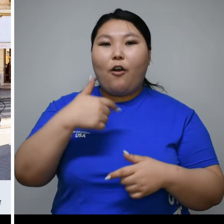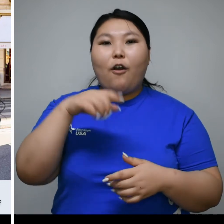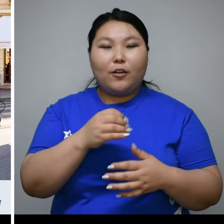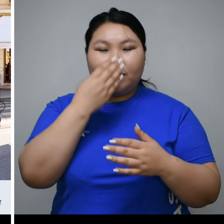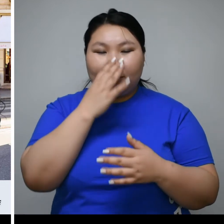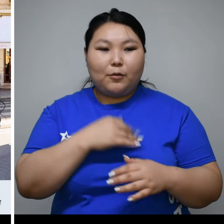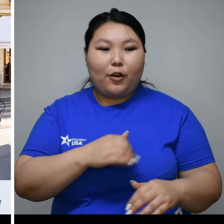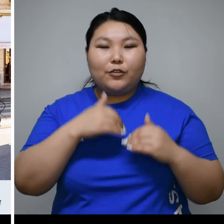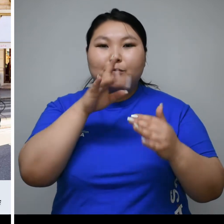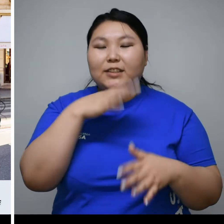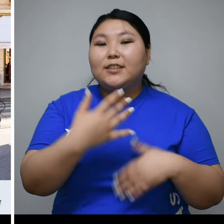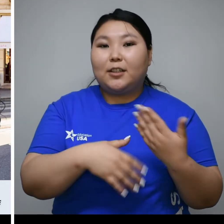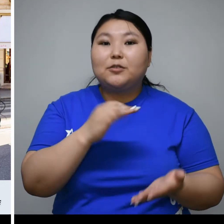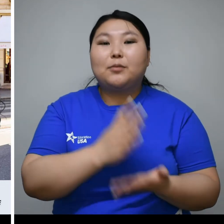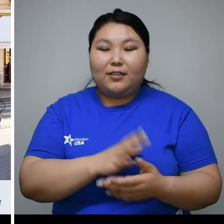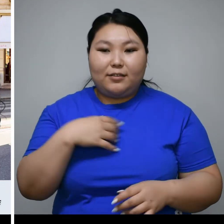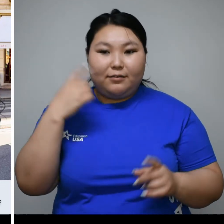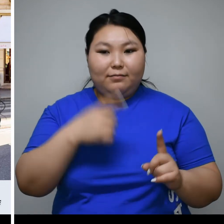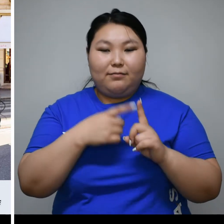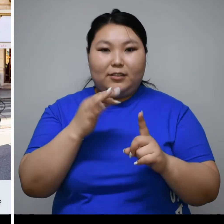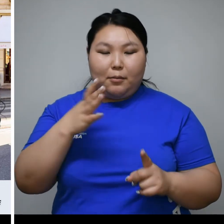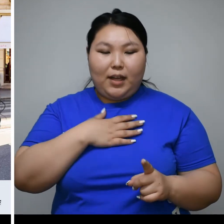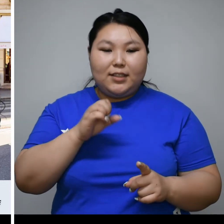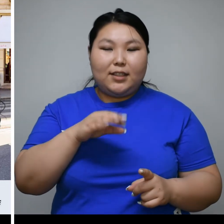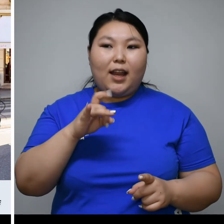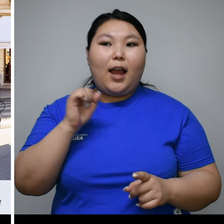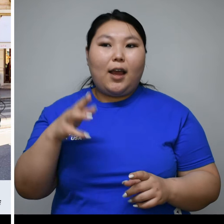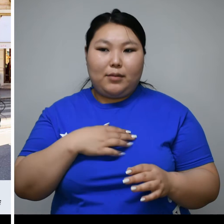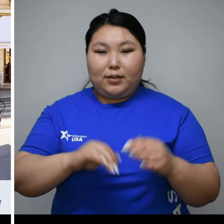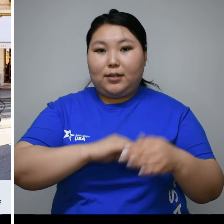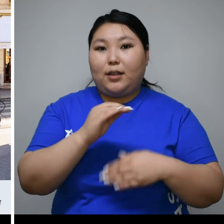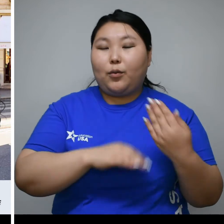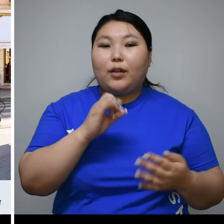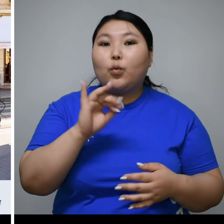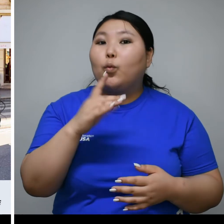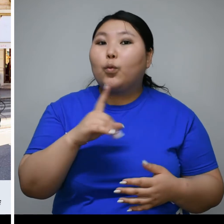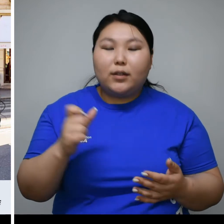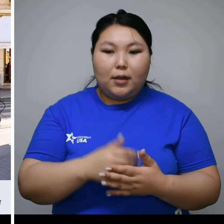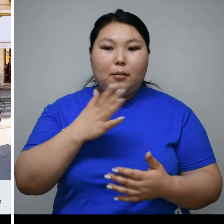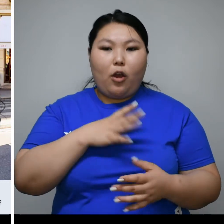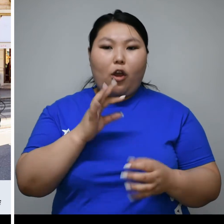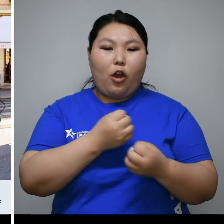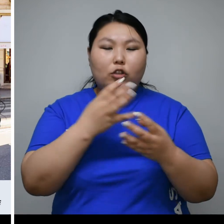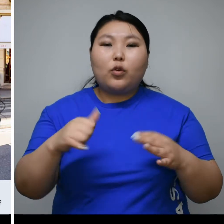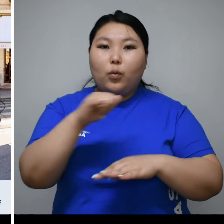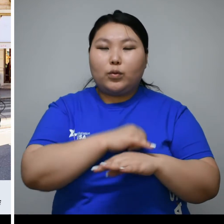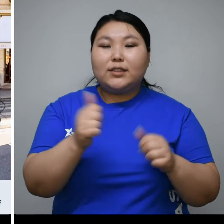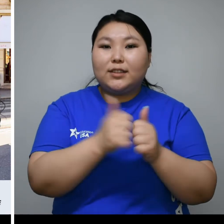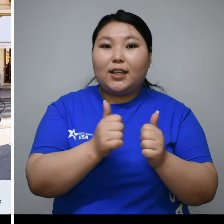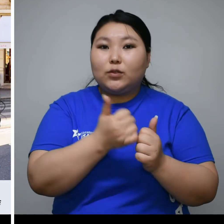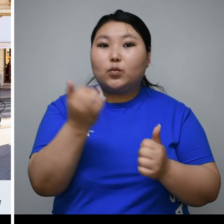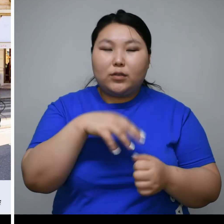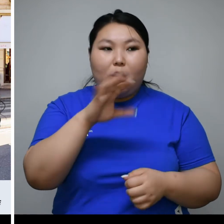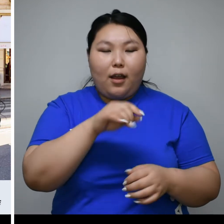гоё тоглоомуудыг хөгжүүлэх гээд явж байгаа. Тэгээд тэрэн дээр манай стартапын давуу тал нь юу вэ гэхлээр ингээд олон орны